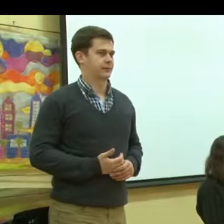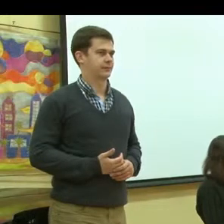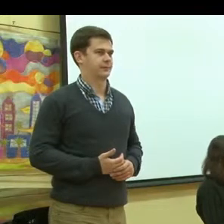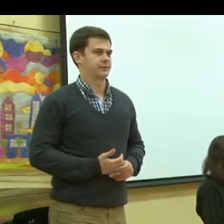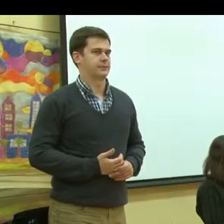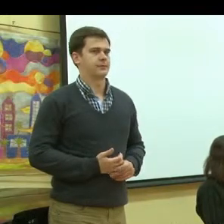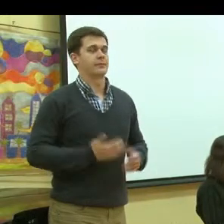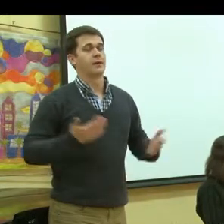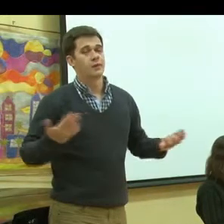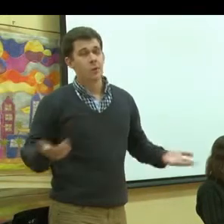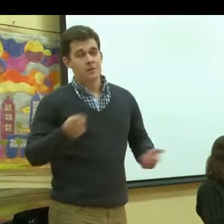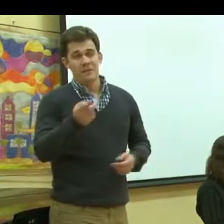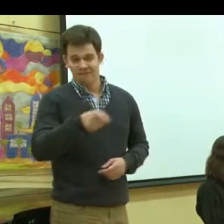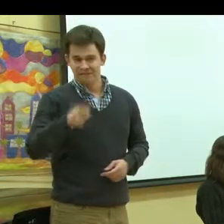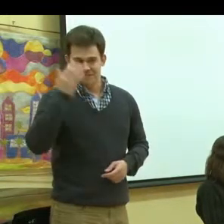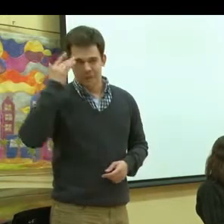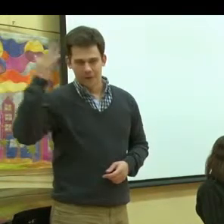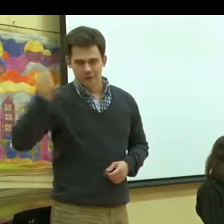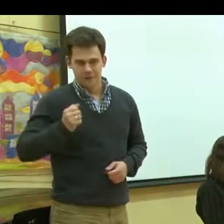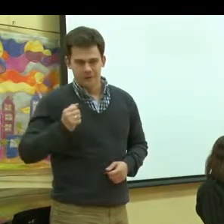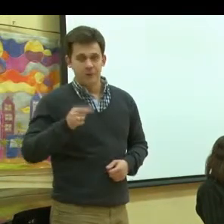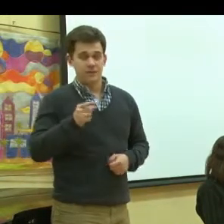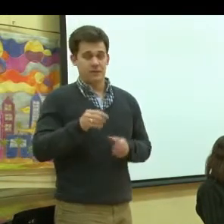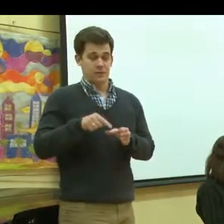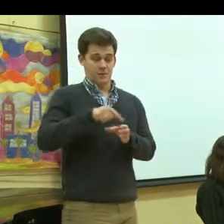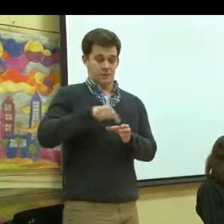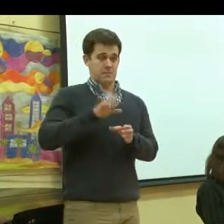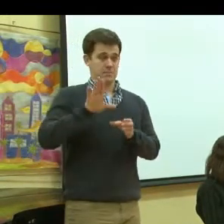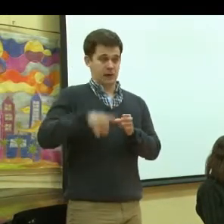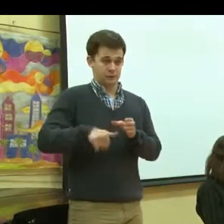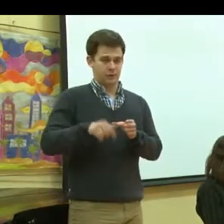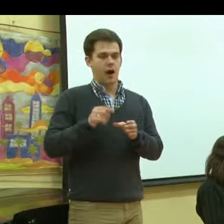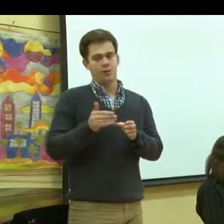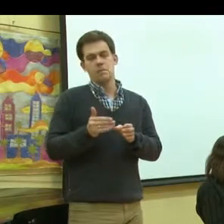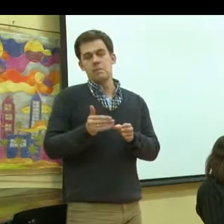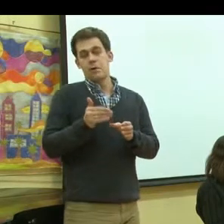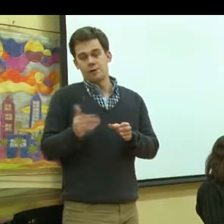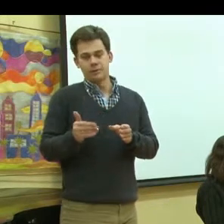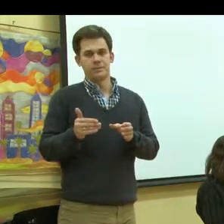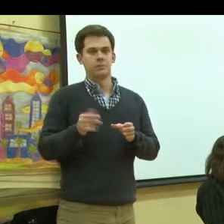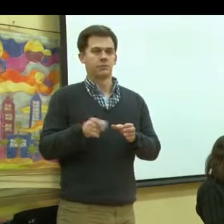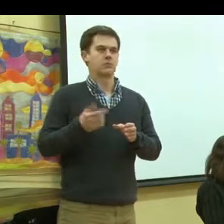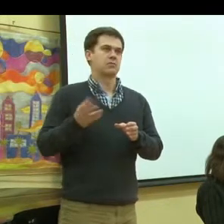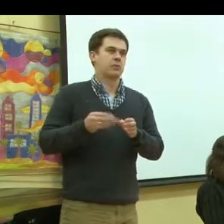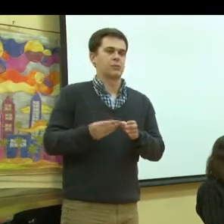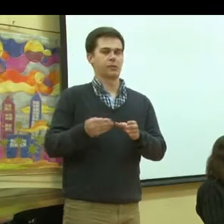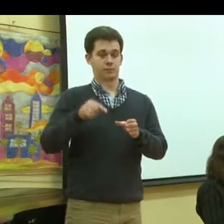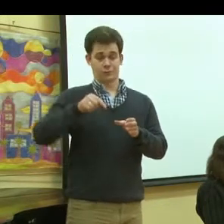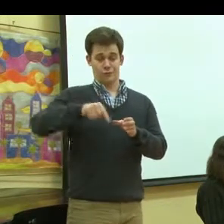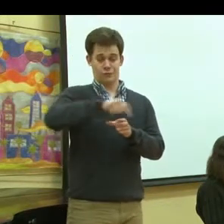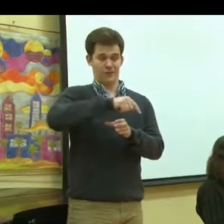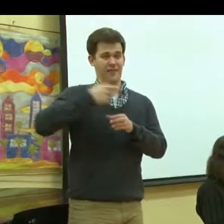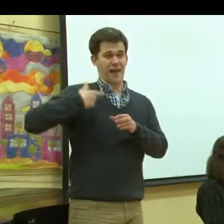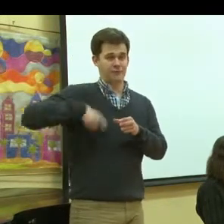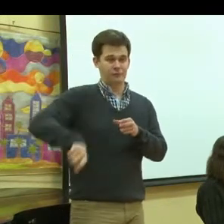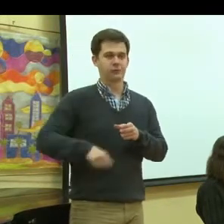agresivo. No i wyobraźcie sobie Państwo, na takich właśnie obrzeżach, gdzie znajdujemy się powiedzmy Buenos Aires i spotyka się taki Włoch, na przykład nie